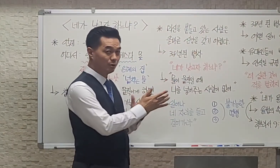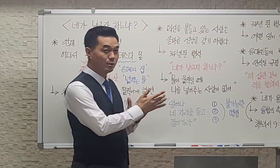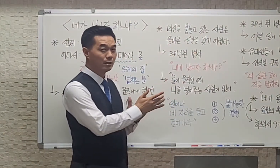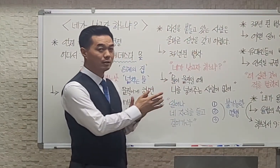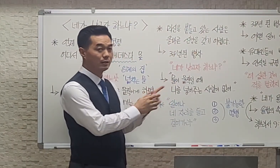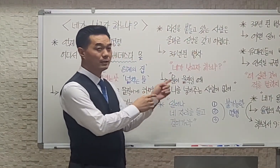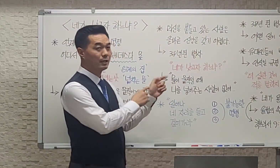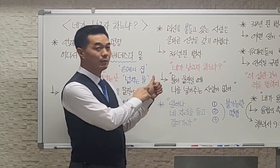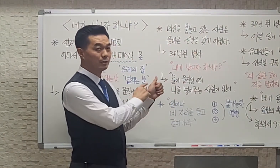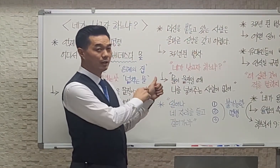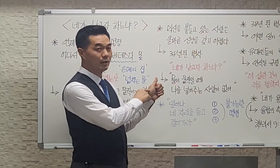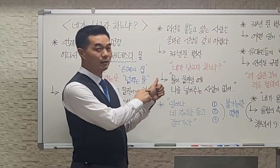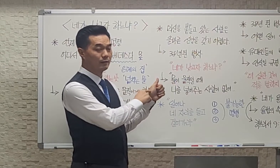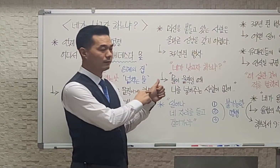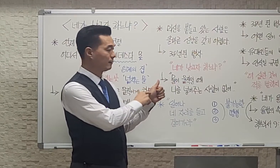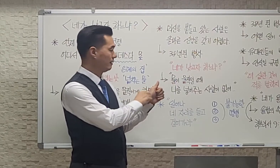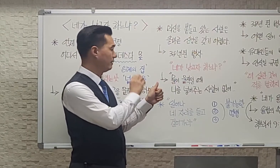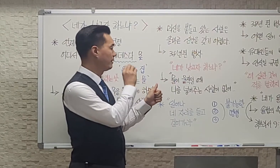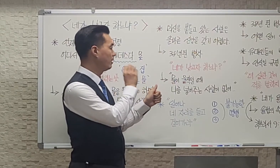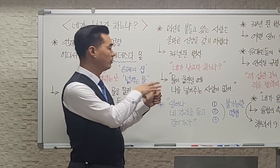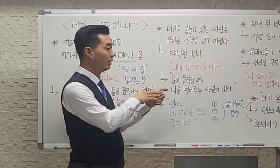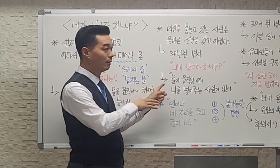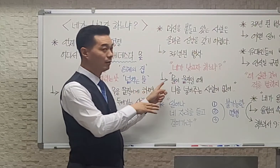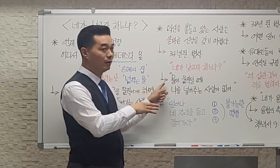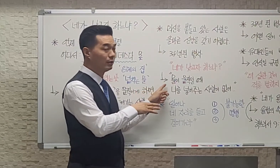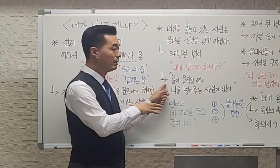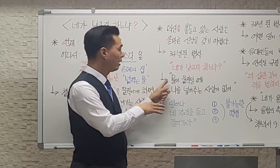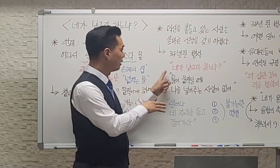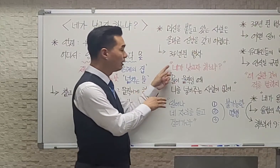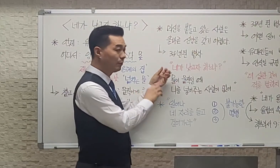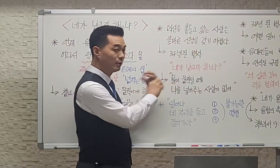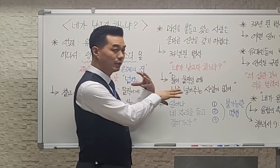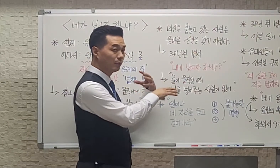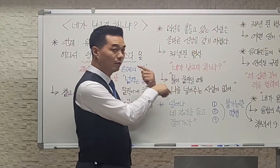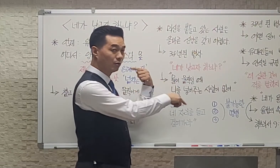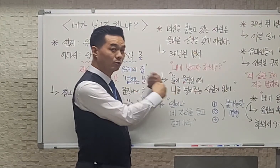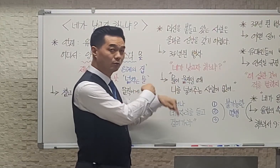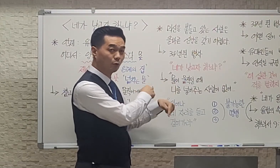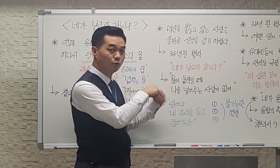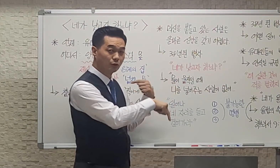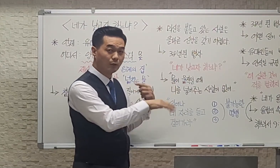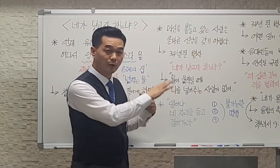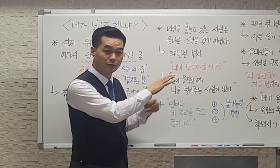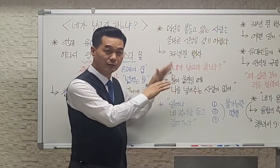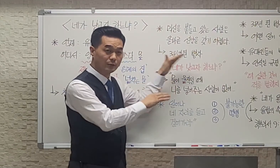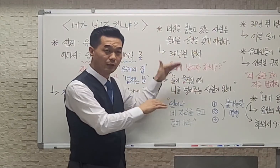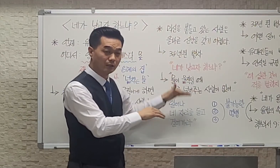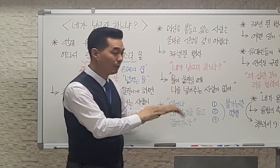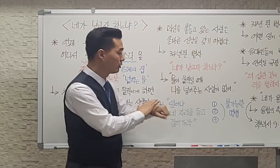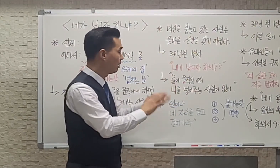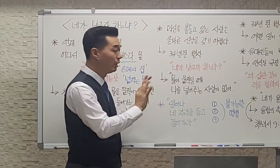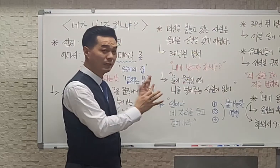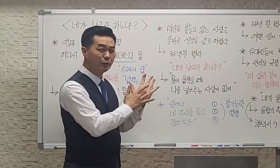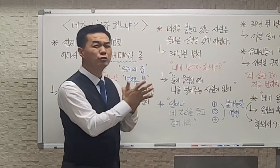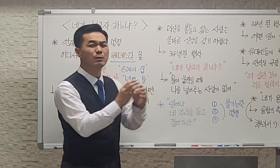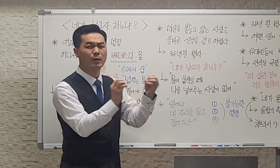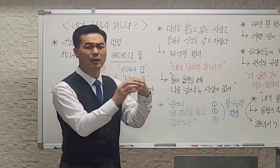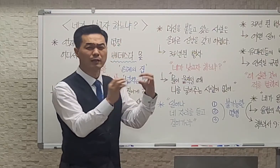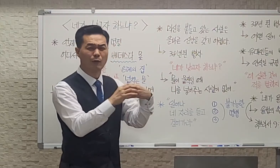예수님이 이 사람한테 얘기합니다. 이게 대답이 참 동문서답이에요. 지금 진행이 잘 보세요. 예수님의 대화는